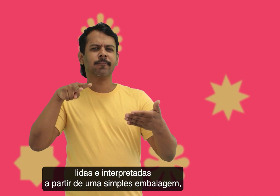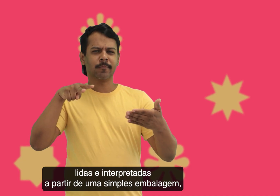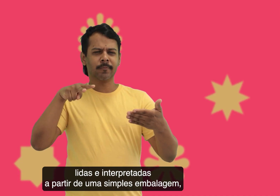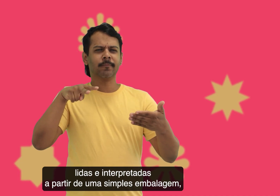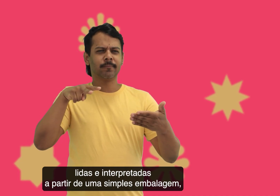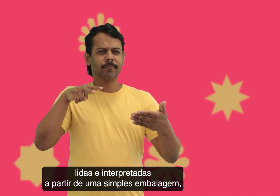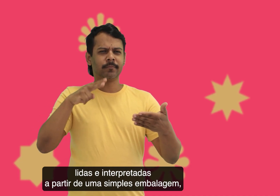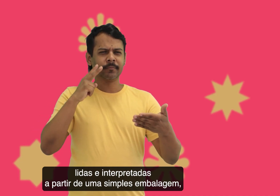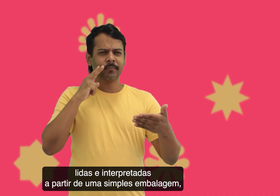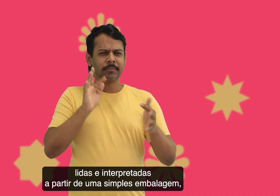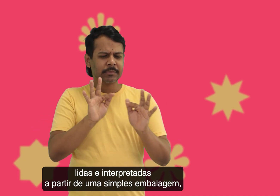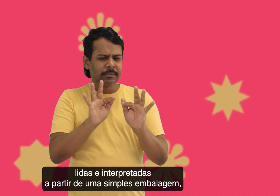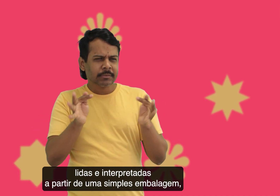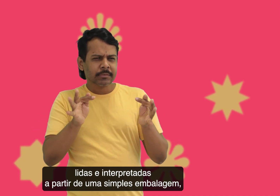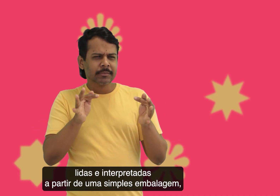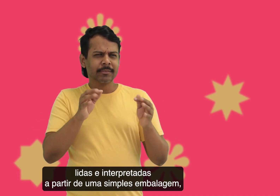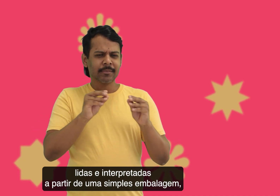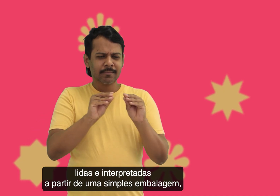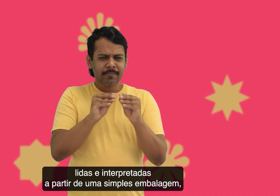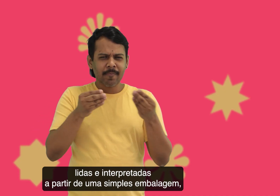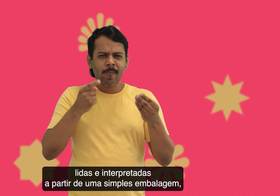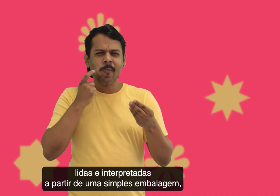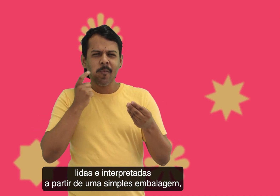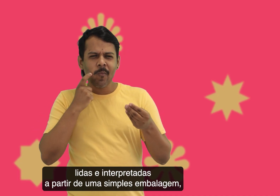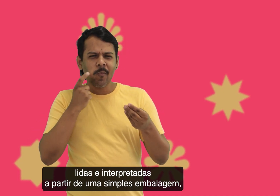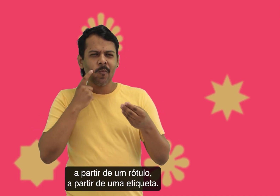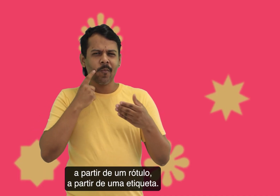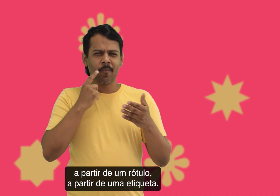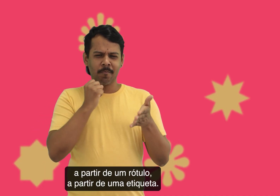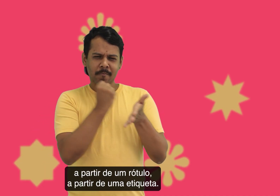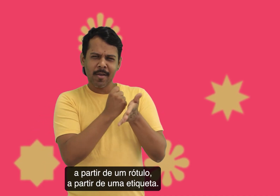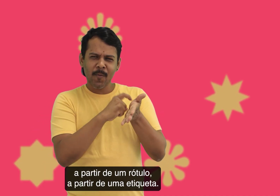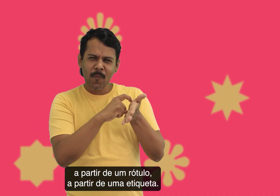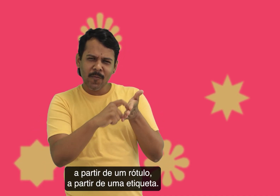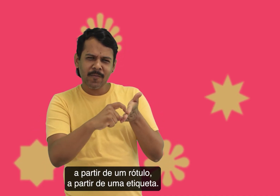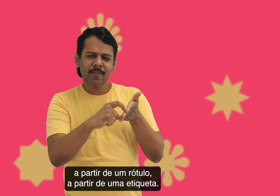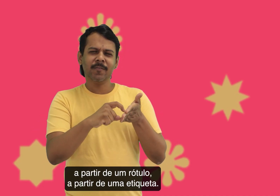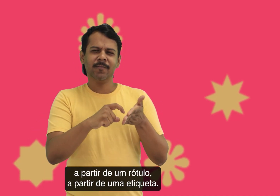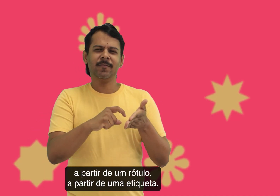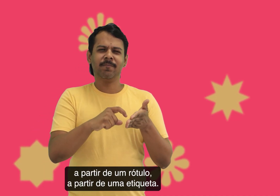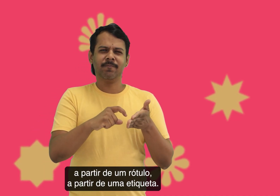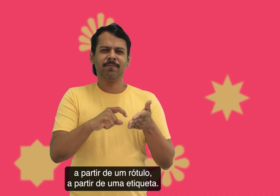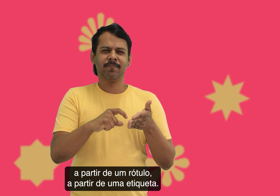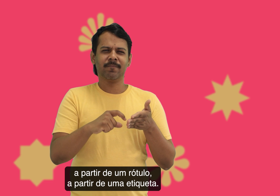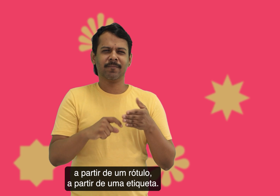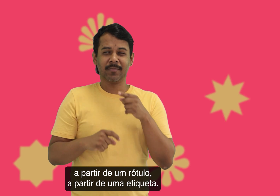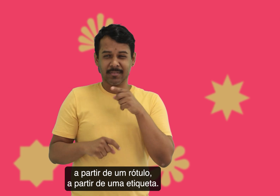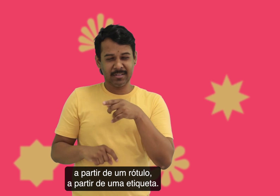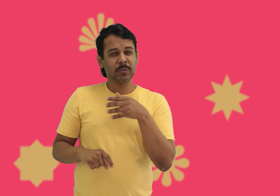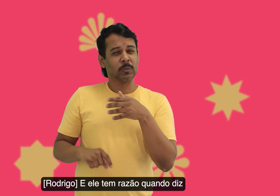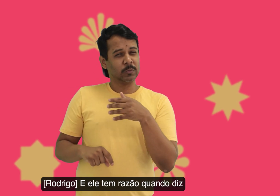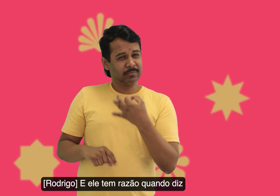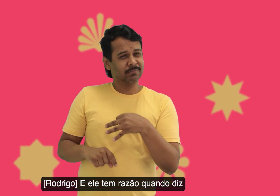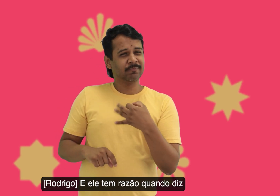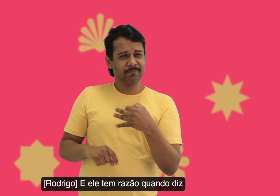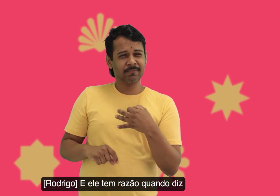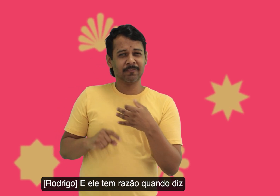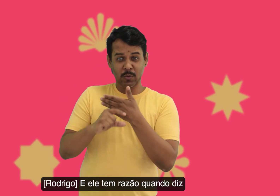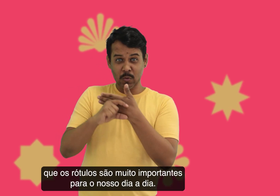e interpretadas a partir de uma simples embalagem, a partir de um rótulo, a partir de uma etiqueta. E ele tem razão quando